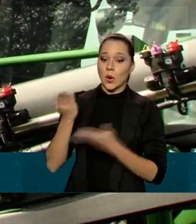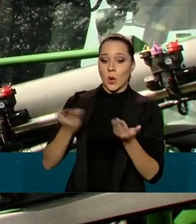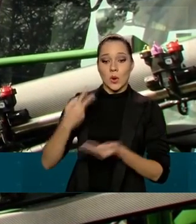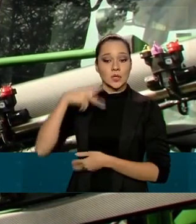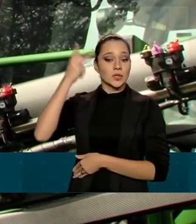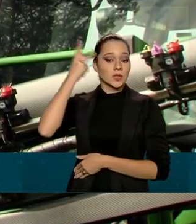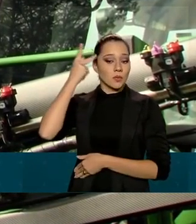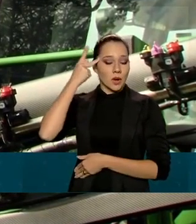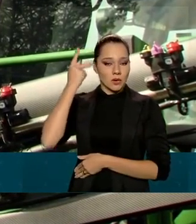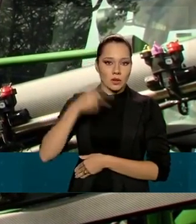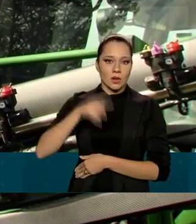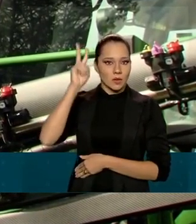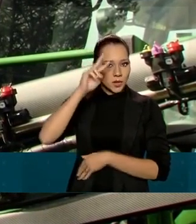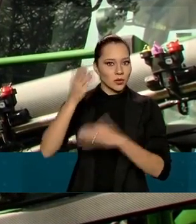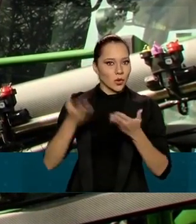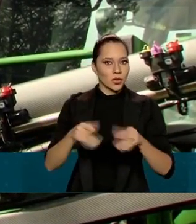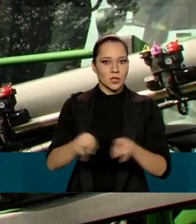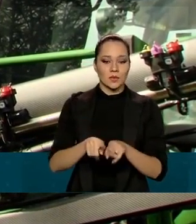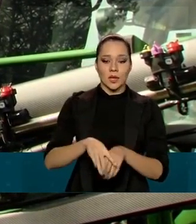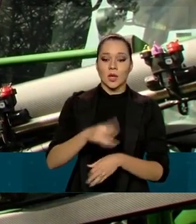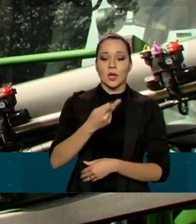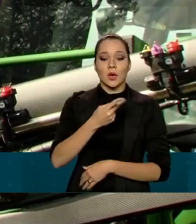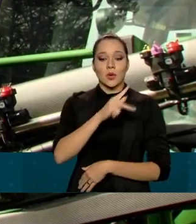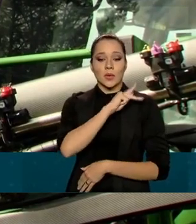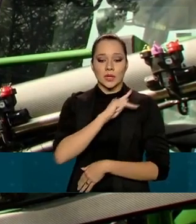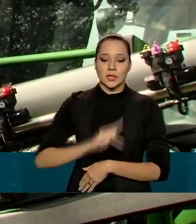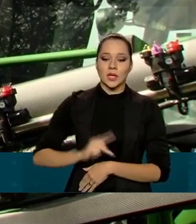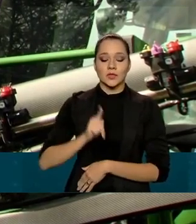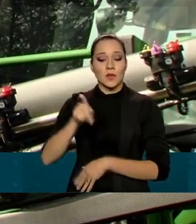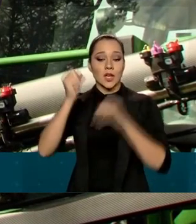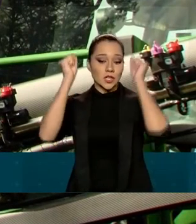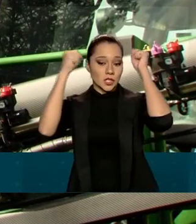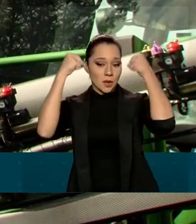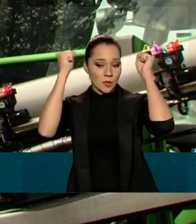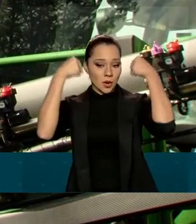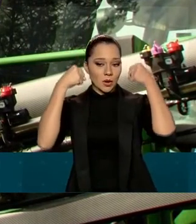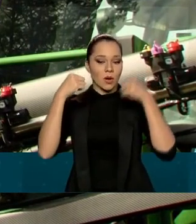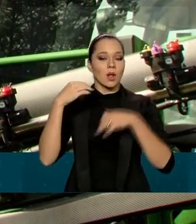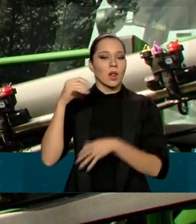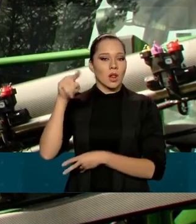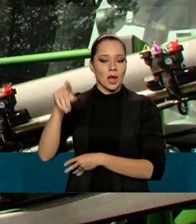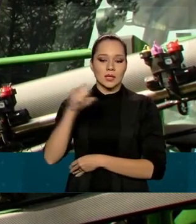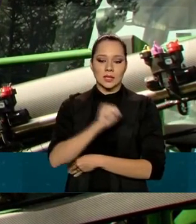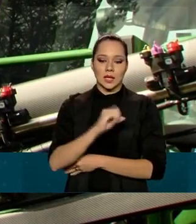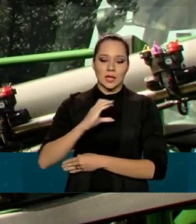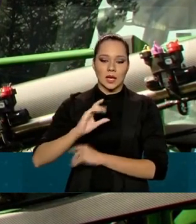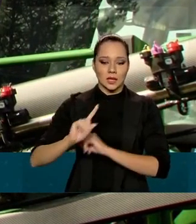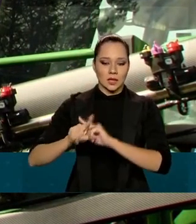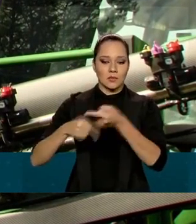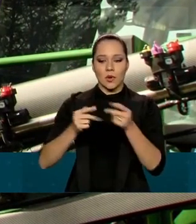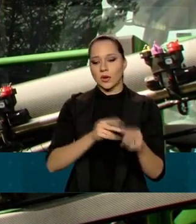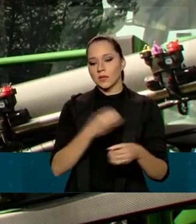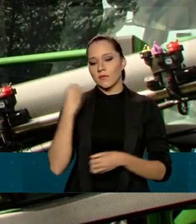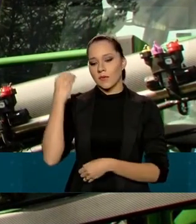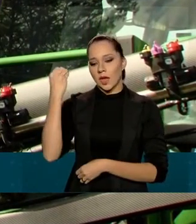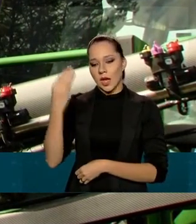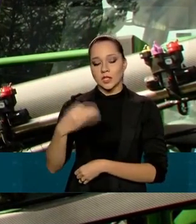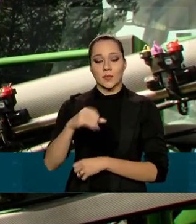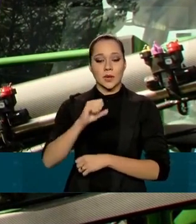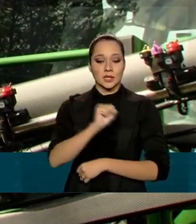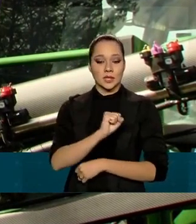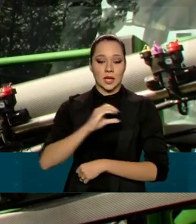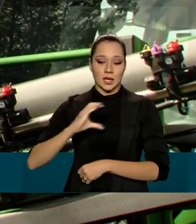Paulo. Lembrando que hoje também o presidente cumpre agenda em Chapecó, Santa Catarina. Depois de São Paulo, ele segue para Santa